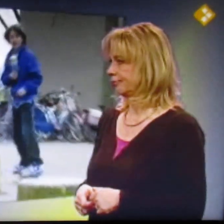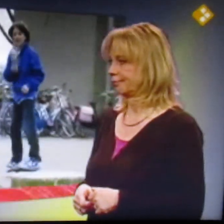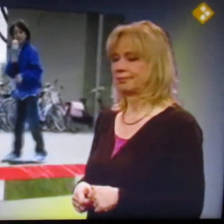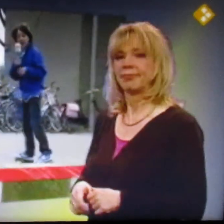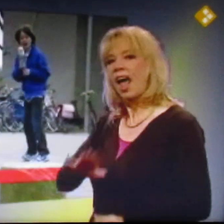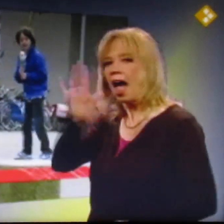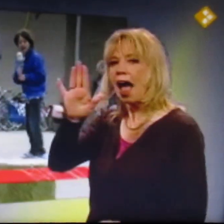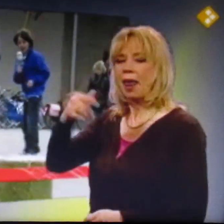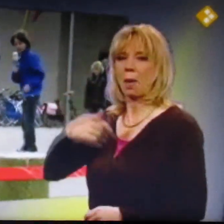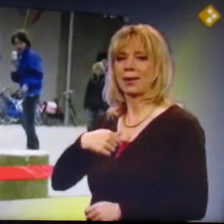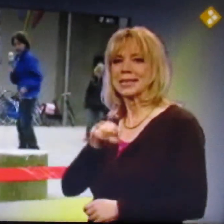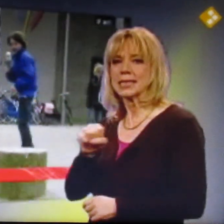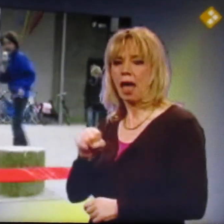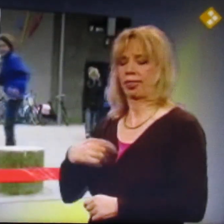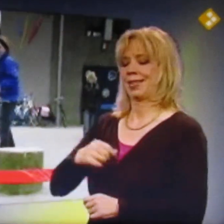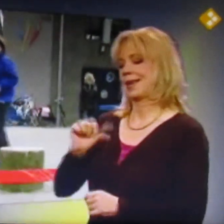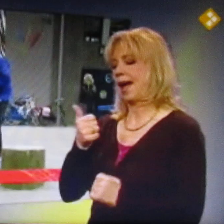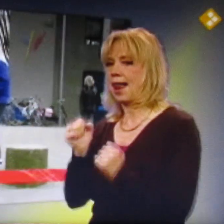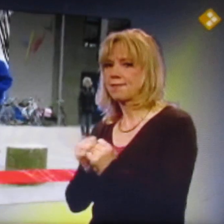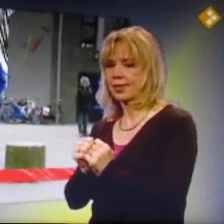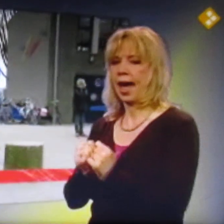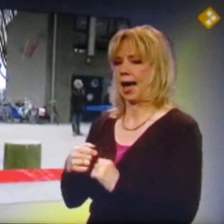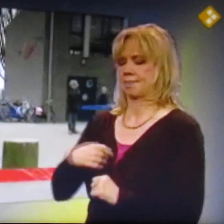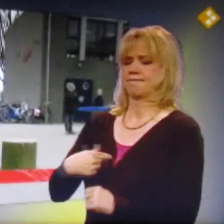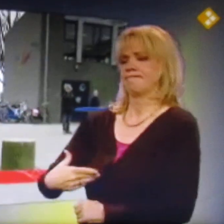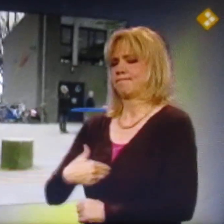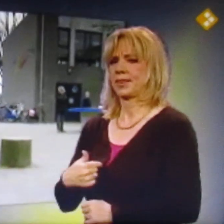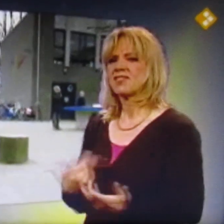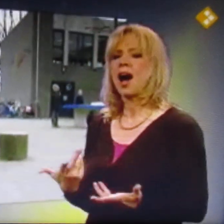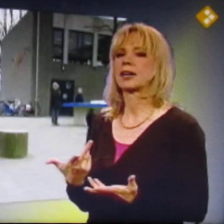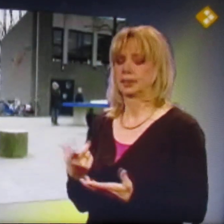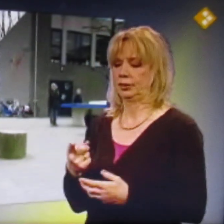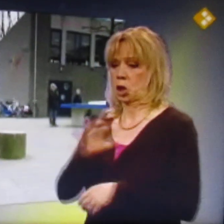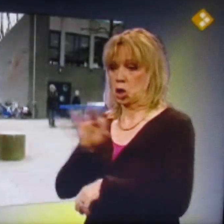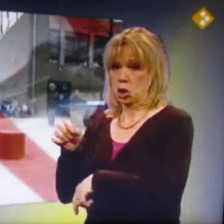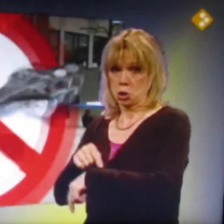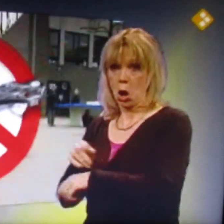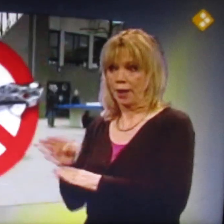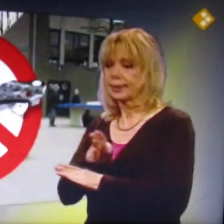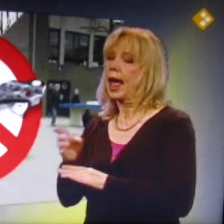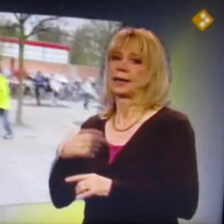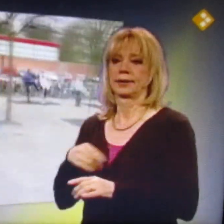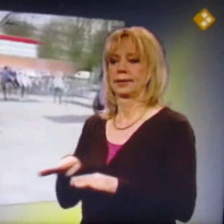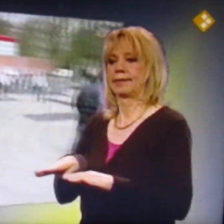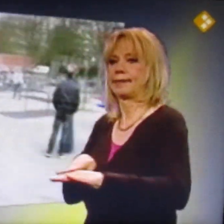Hallo, ik ben Sten en ik ben 11 jaar. En mij zit het dwars dat we onder schooltijd niet meer mogen waveboarden op het plein.